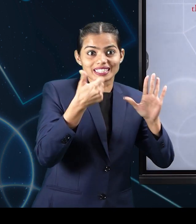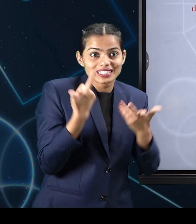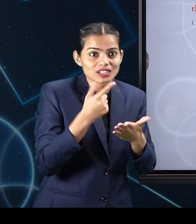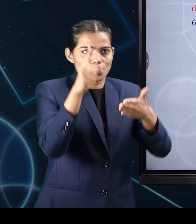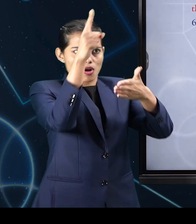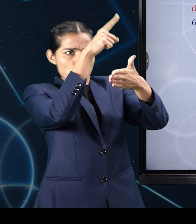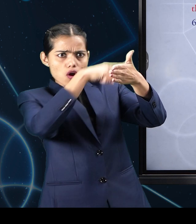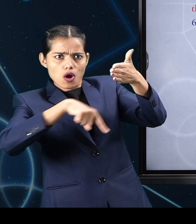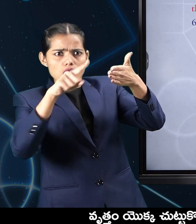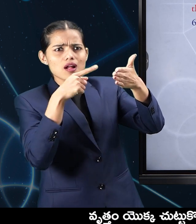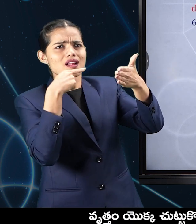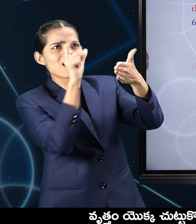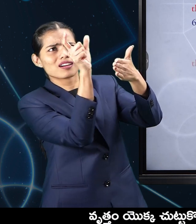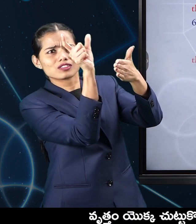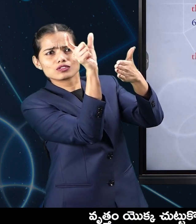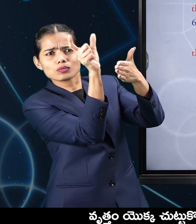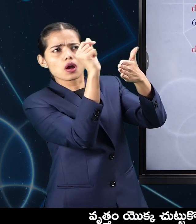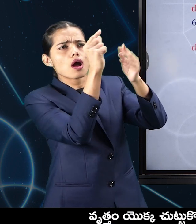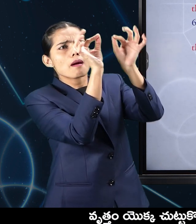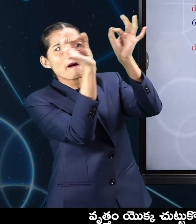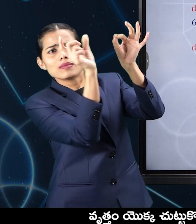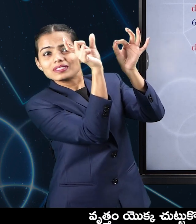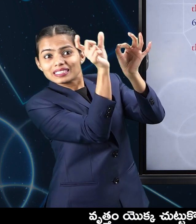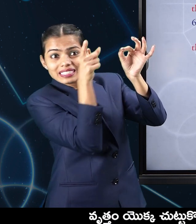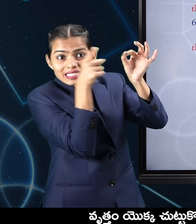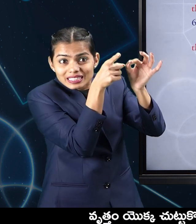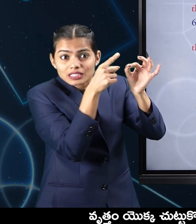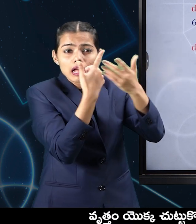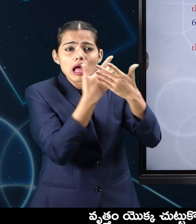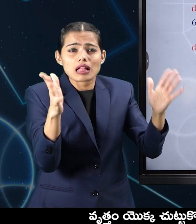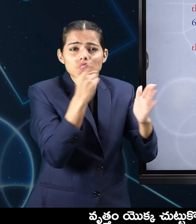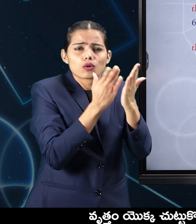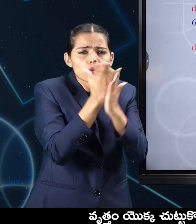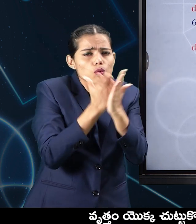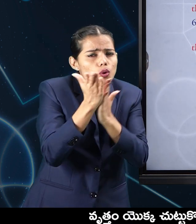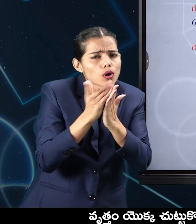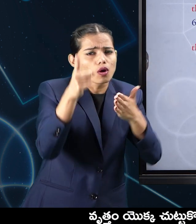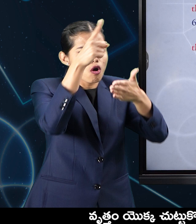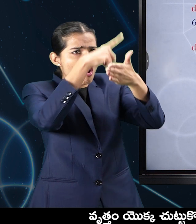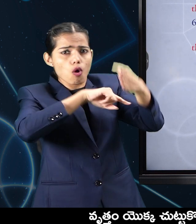6. ఆర్క్. వృత్తం యొక్క చుట్టుకొలతపై 2 బిందువులను కలిపే వృత్తం యొక్క భాగం ఆర్క్.